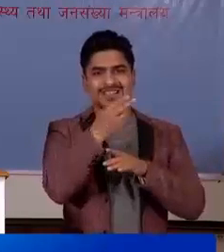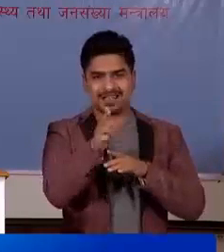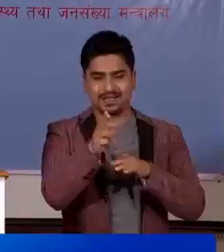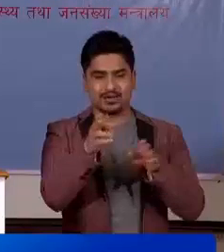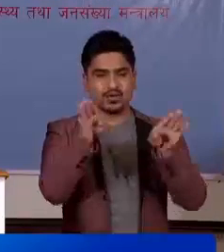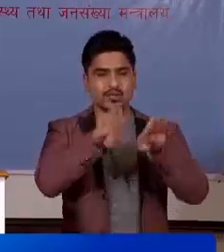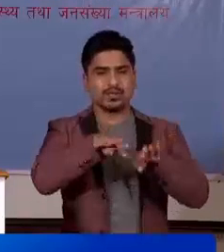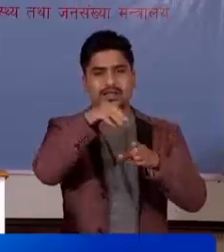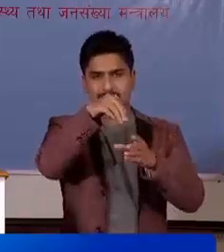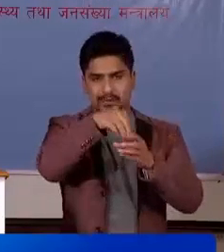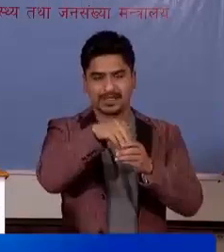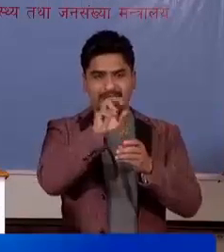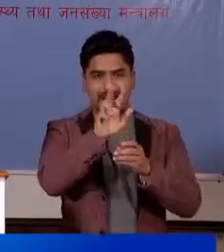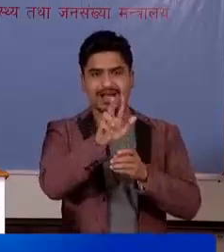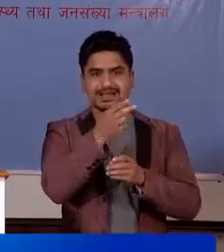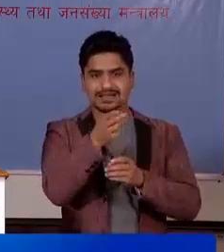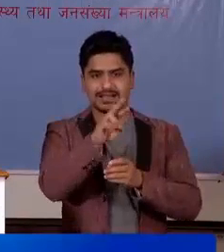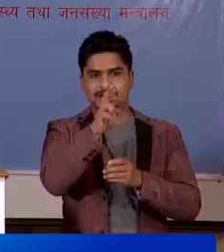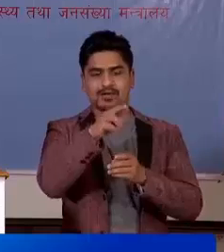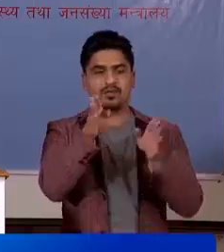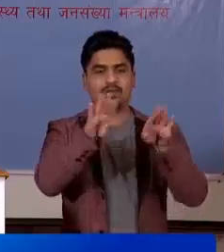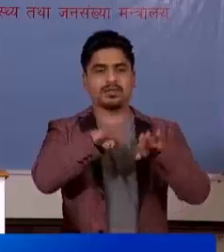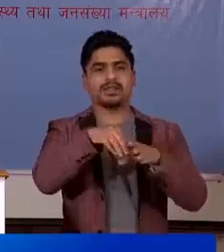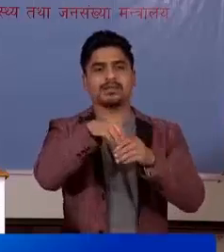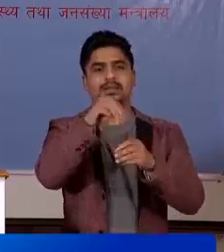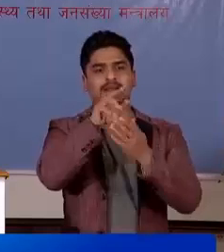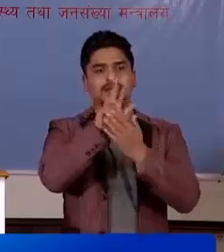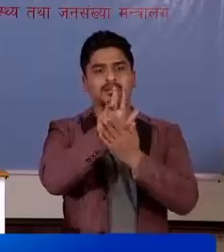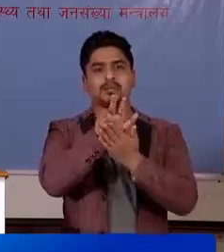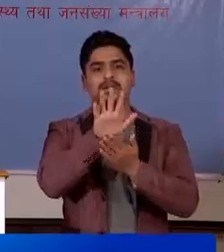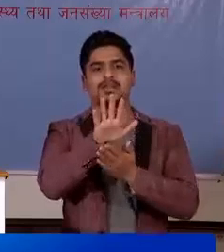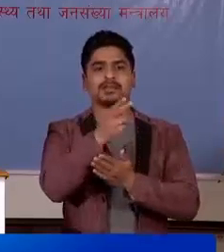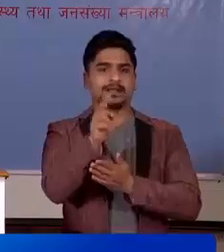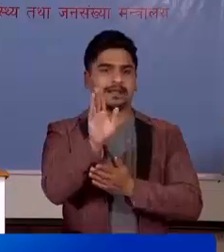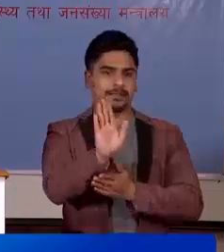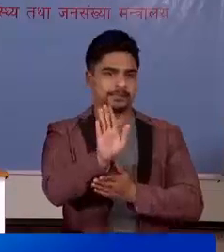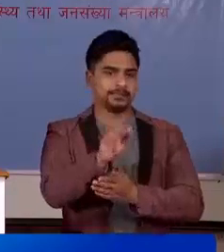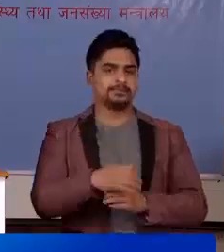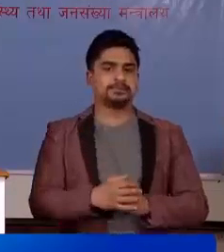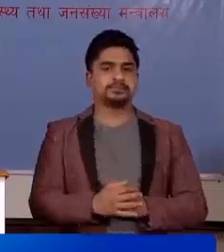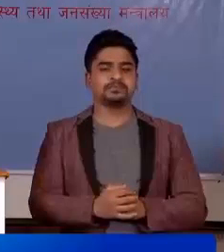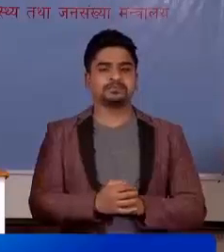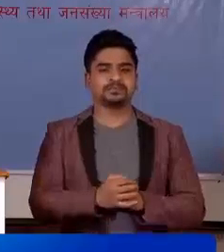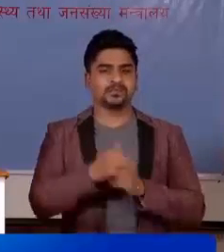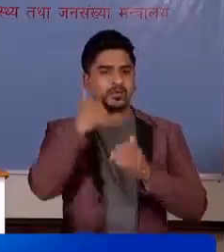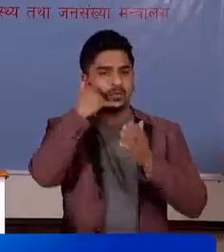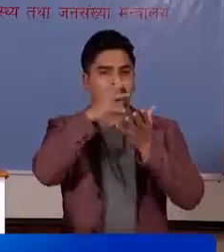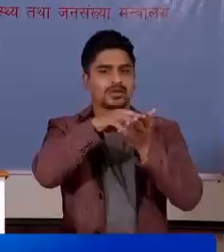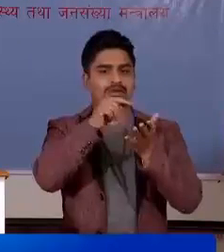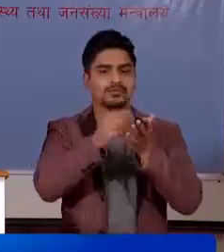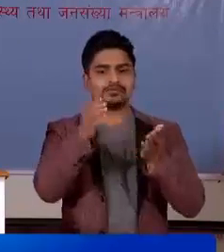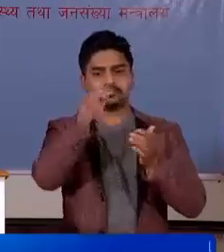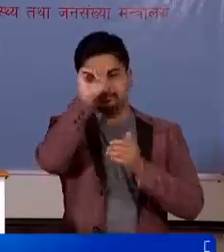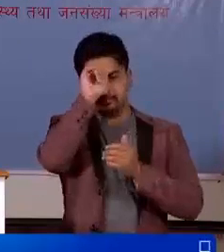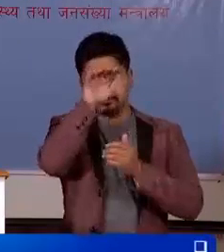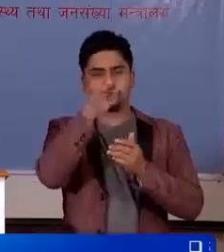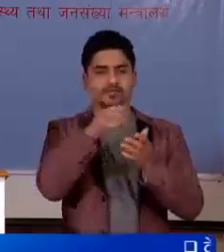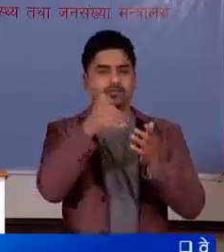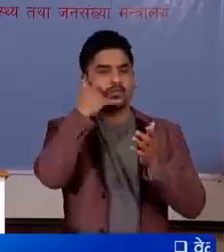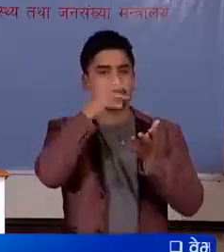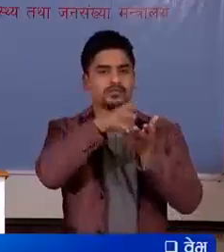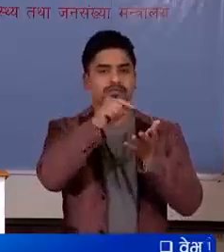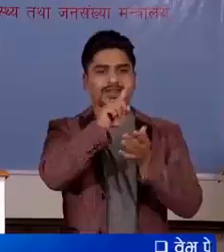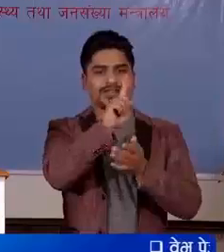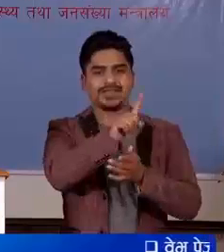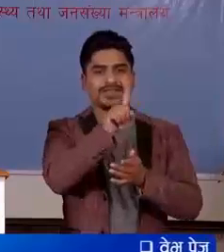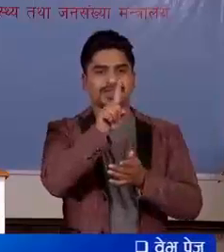उपत्तेका भित्र आर्शाना रा उपत्तेका बाईर 95 जाना होनों छो कॉल सेंटर को अपडेट गराऊना चाहांचो आमरो कॉल सेंटर